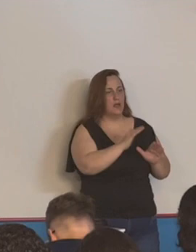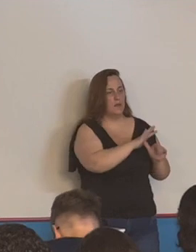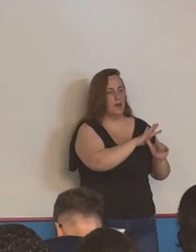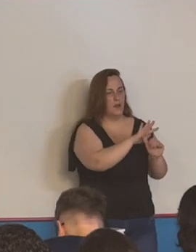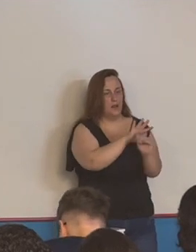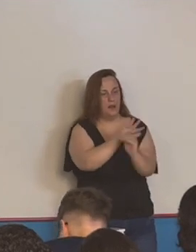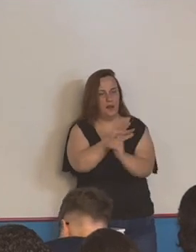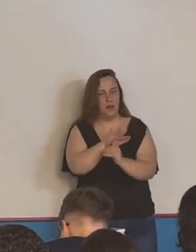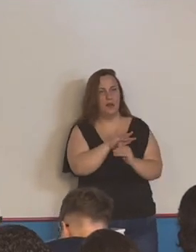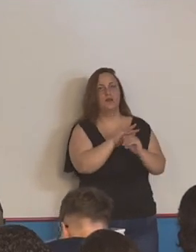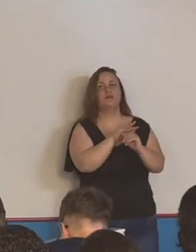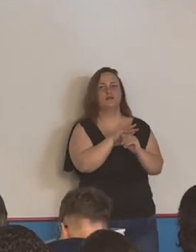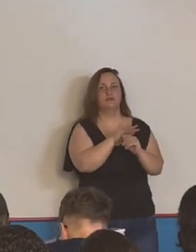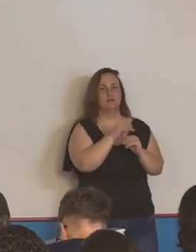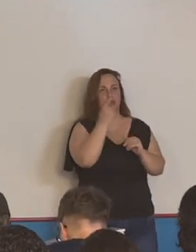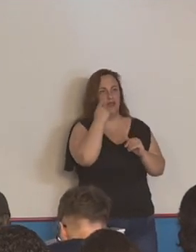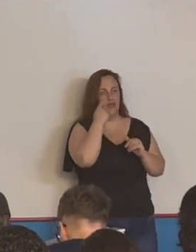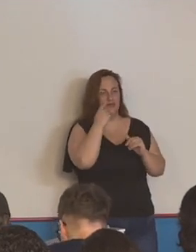movimentar toda essa estrutura